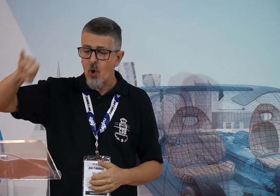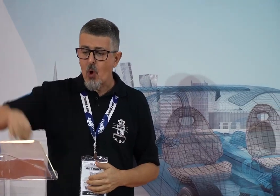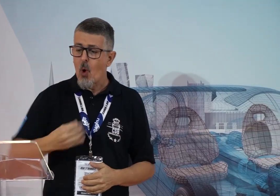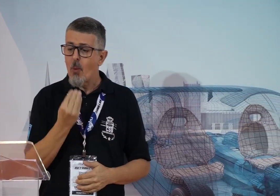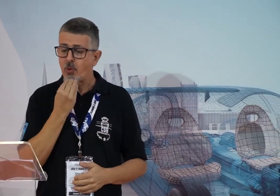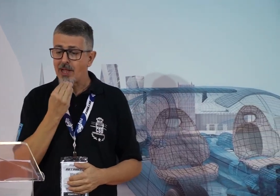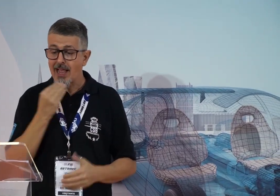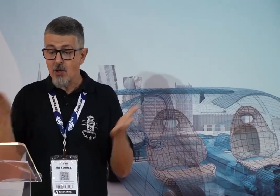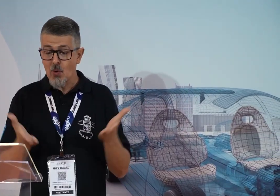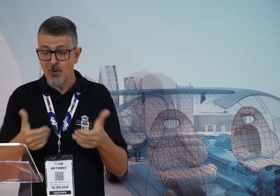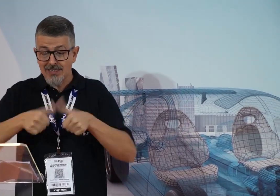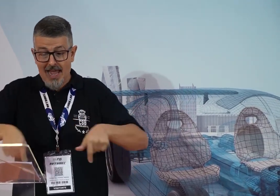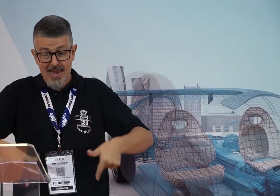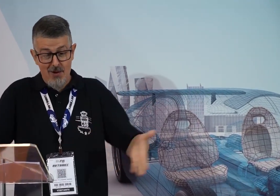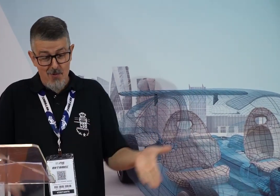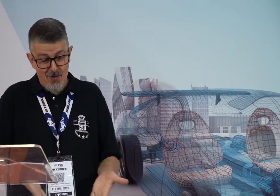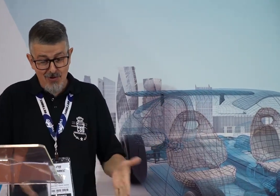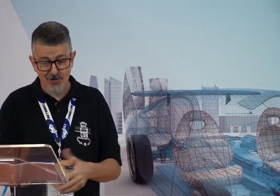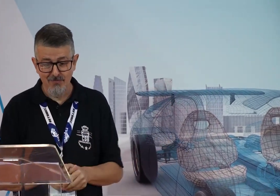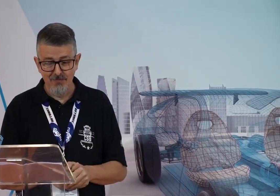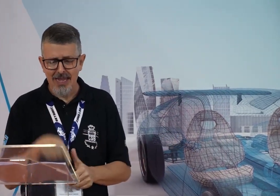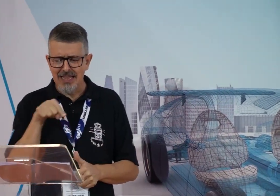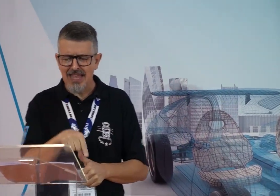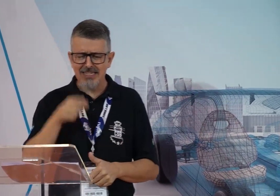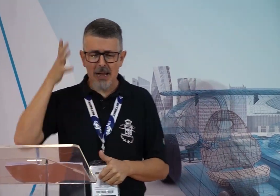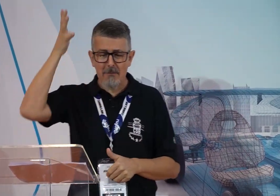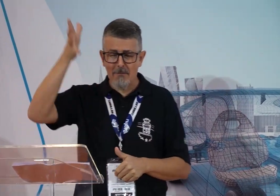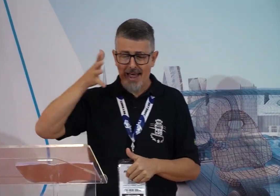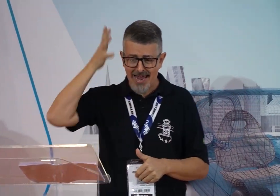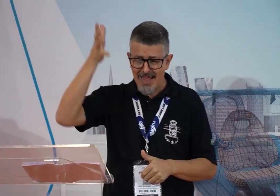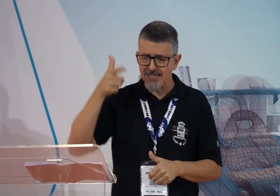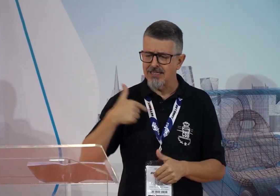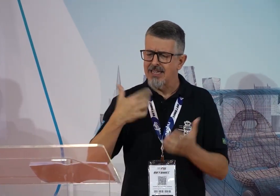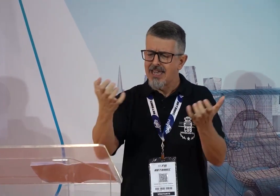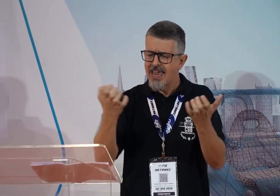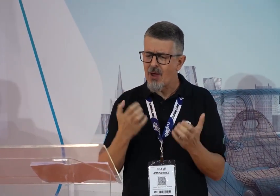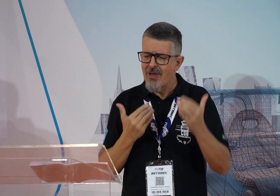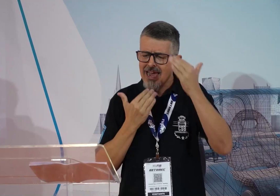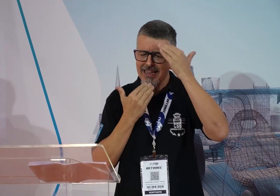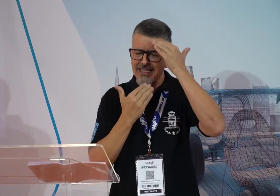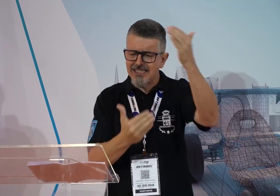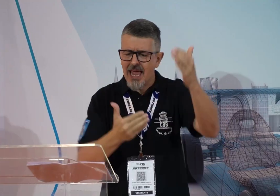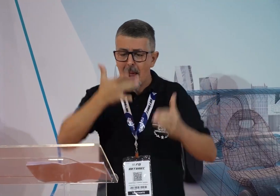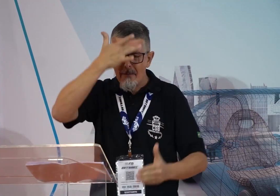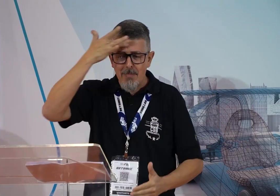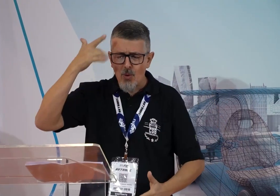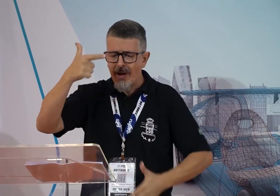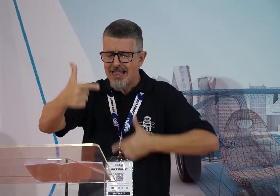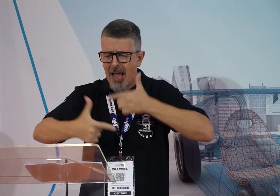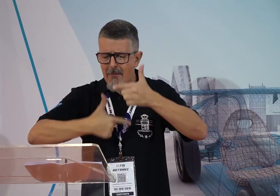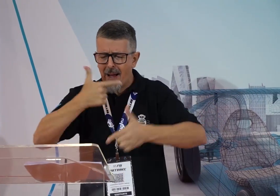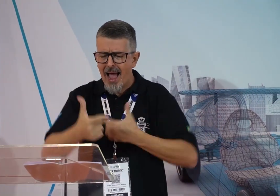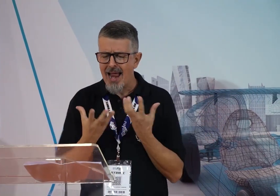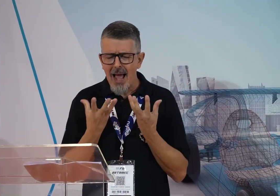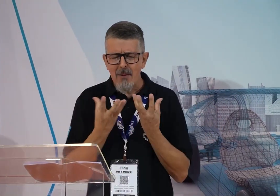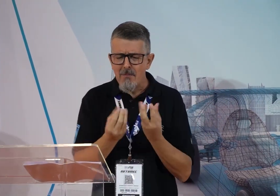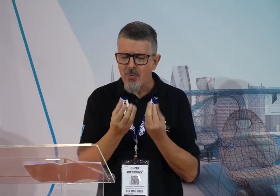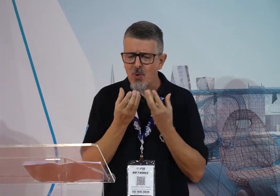quero agradecer a Deus por essa oportunidade de estar aqui hoje, nessa palestra. E ao longo dessa palestra